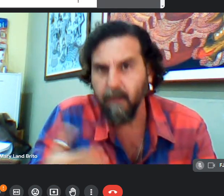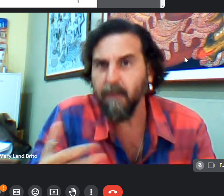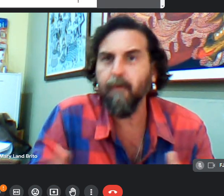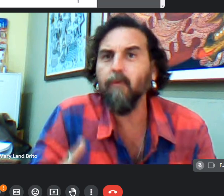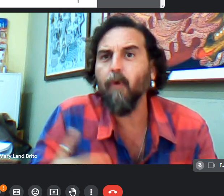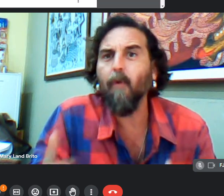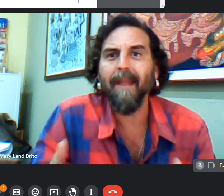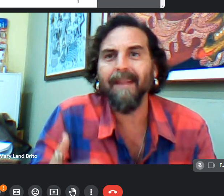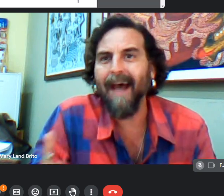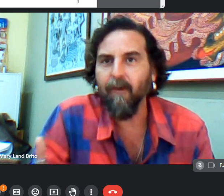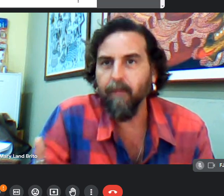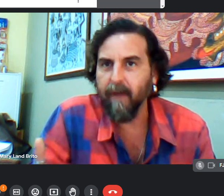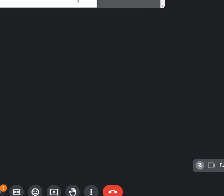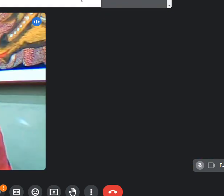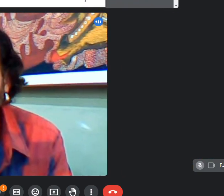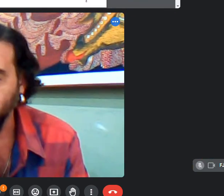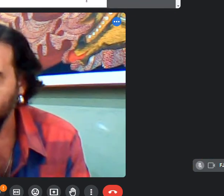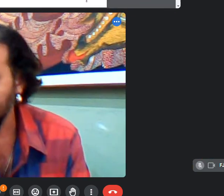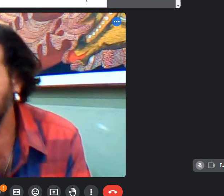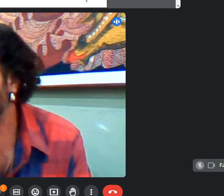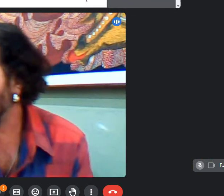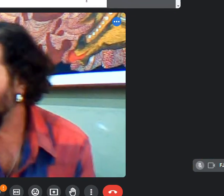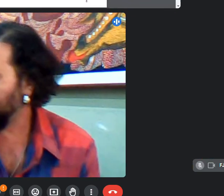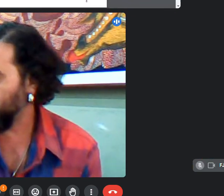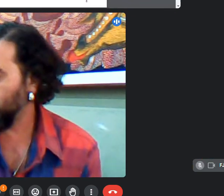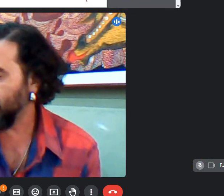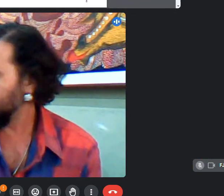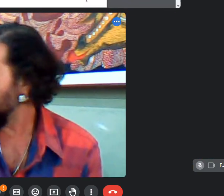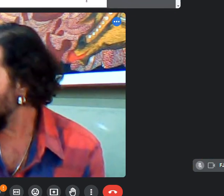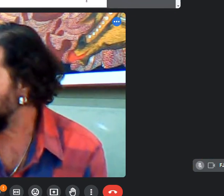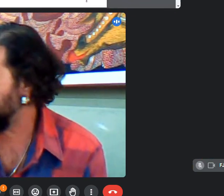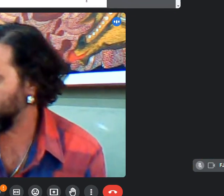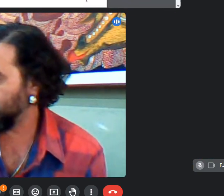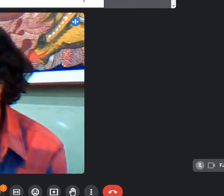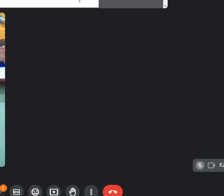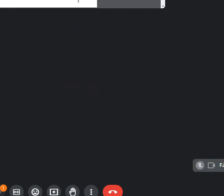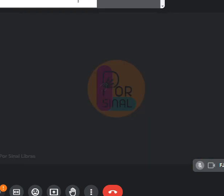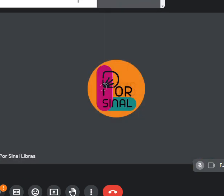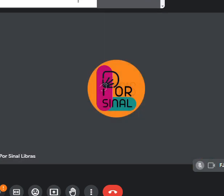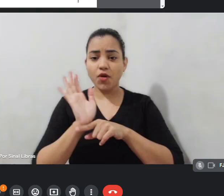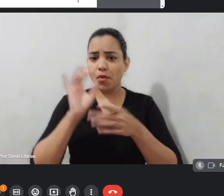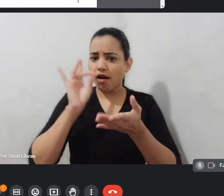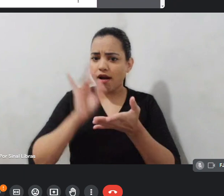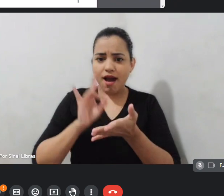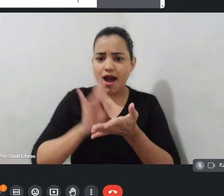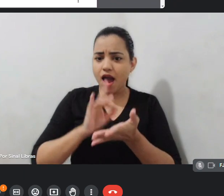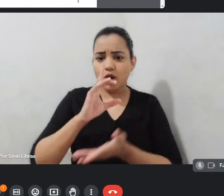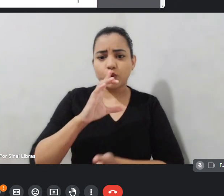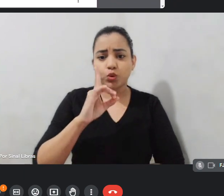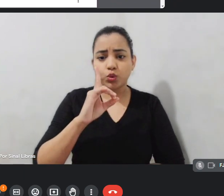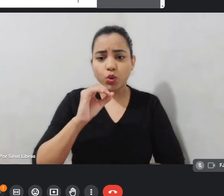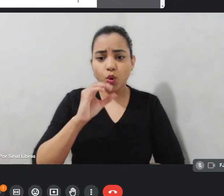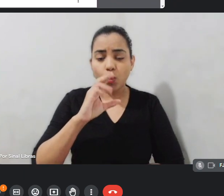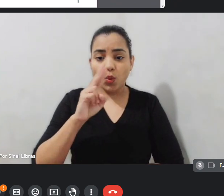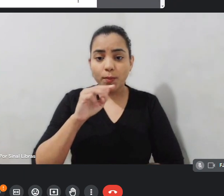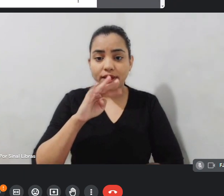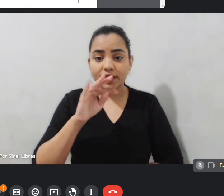se for um documentário, por exemplo, em que o proponente precise fazer uma busca,